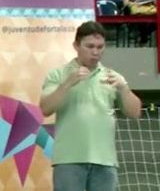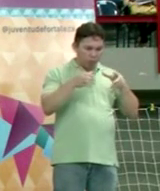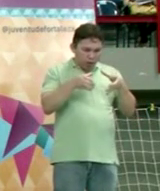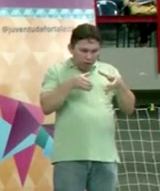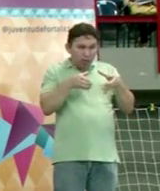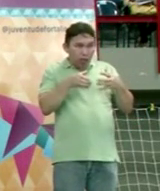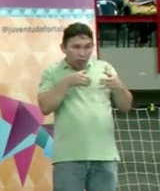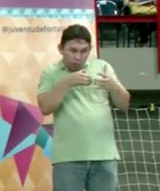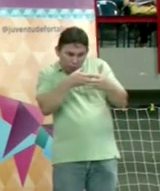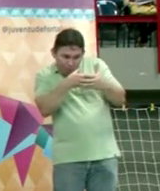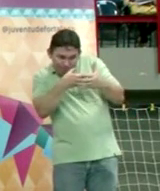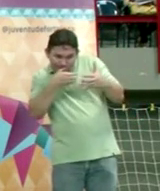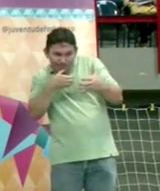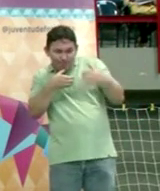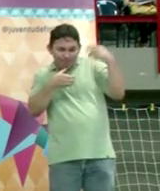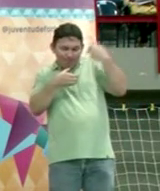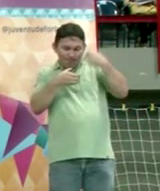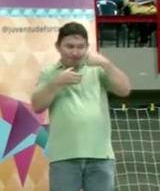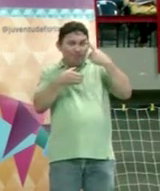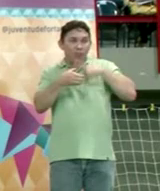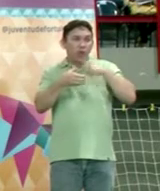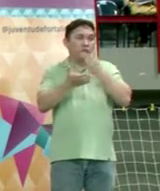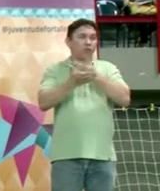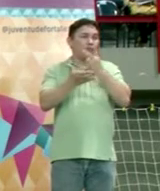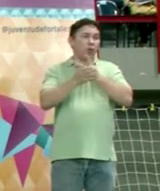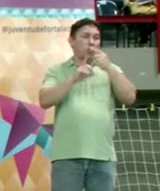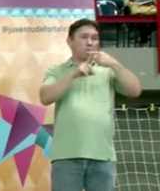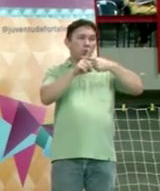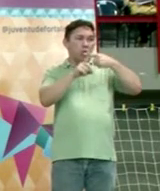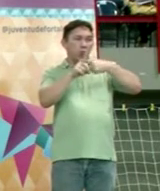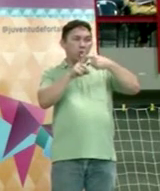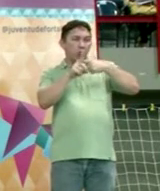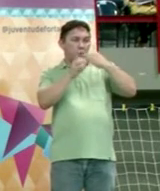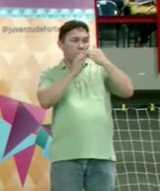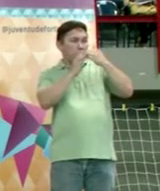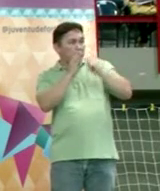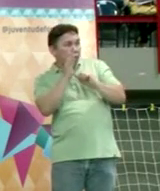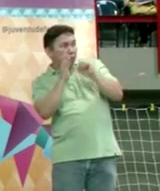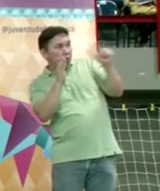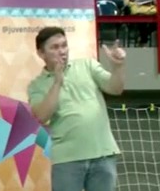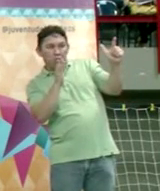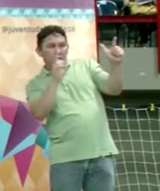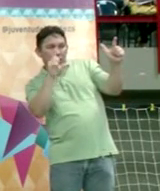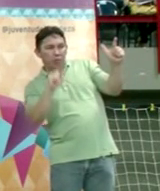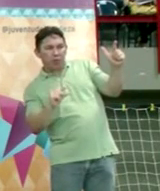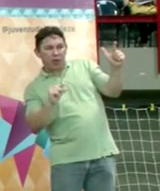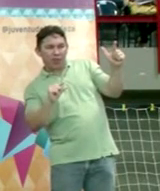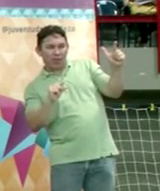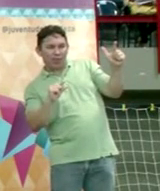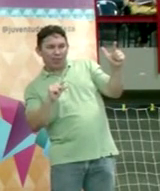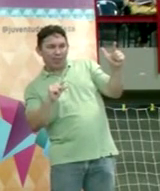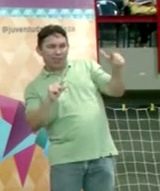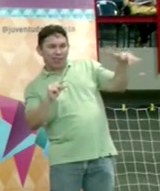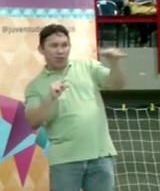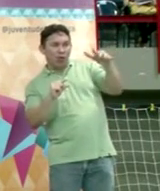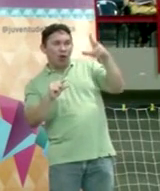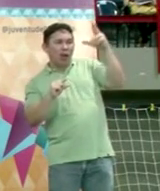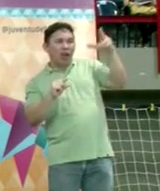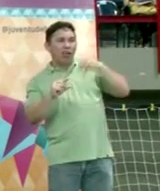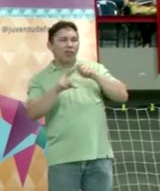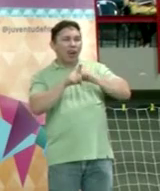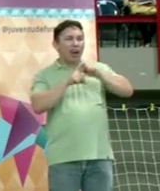do ambiente, mantendo-a sempre a uma temperatura menor que a dele, como se fosse um